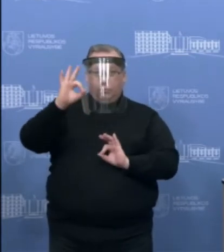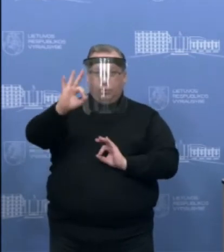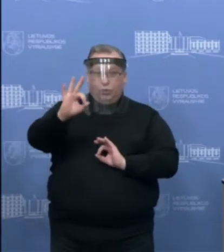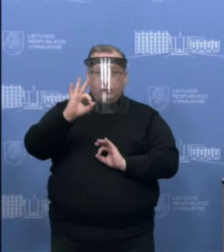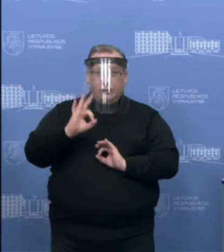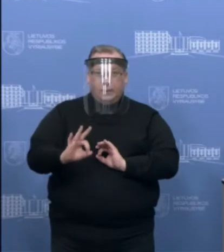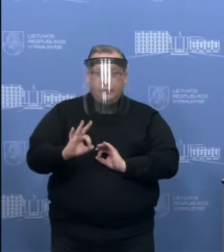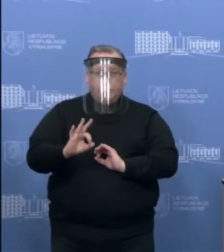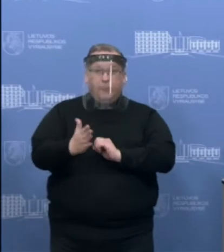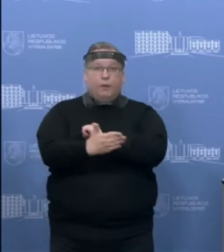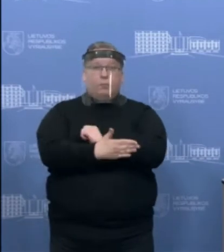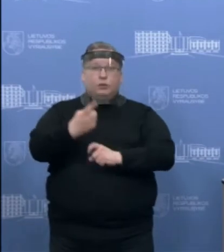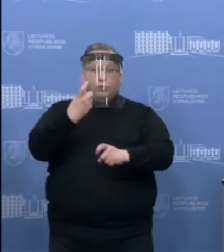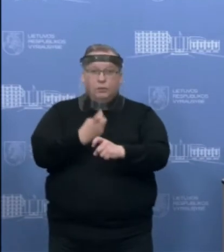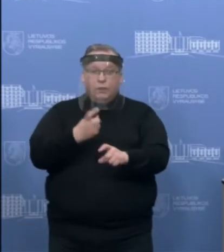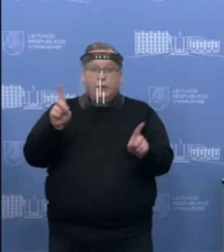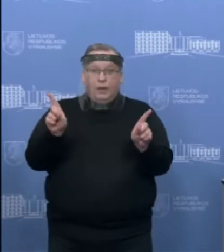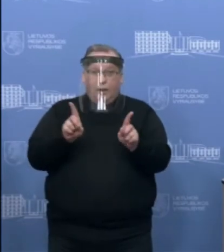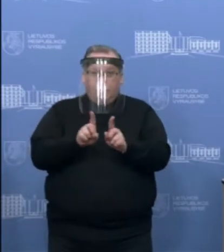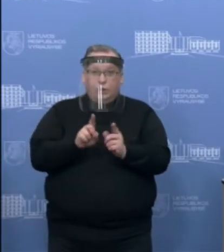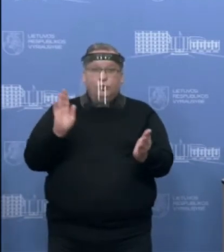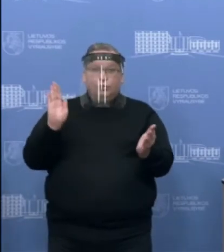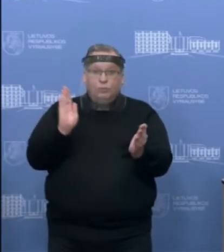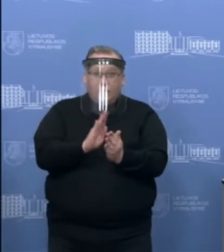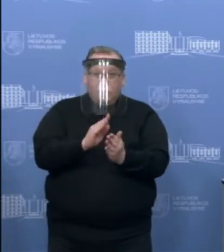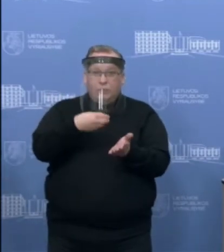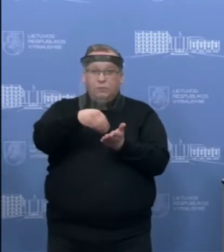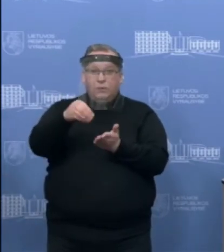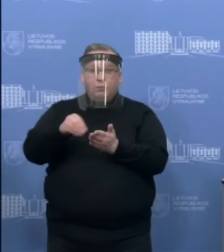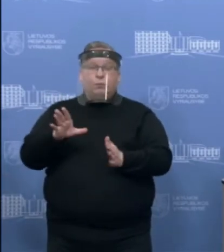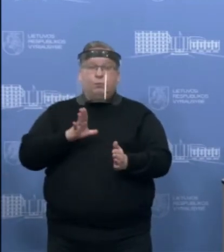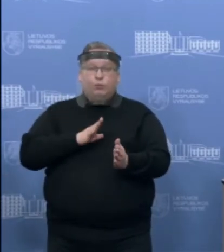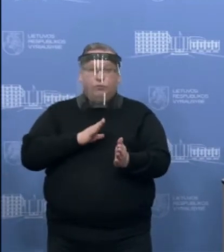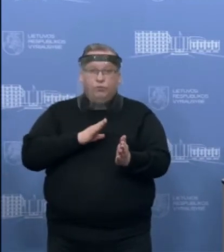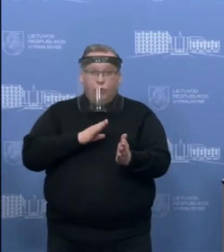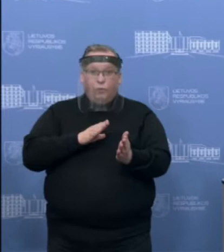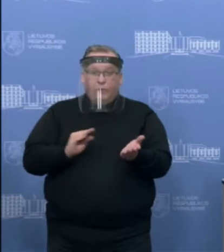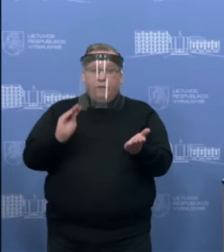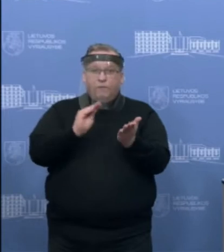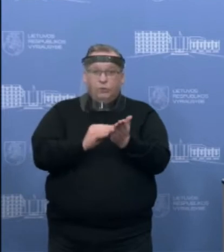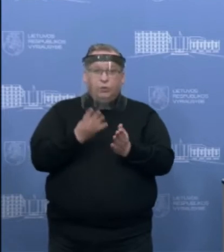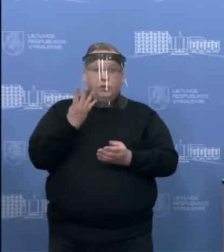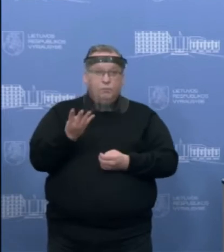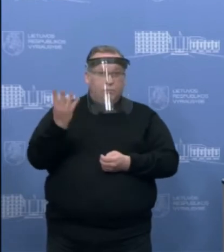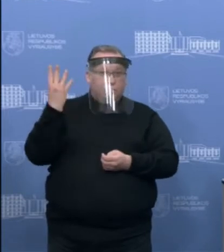6% punktais, paskui kartą toks lūkesčių kritimas buvo fiksuotas prieš